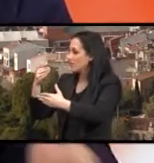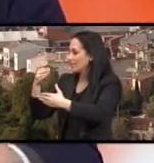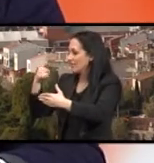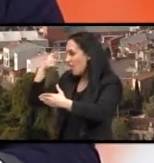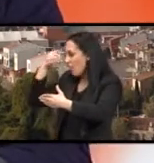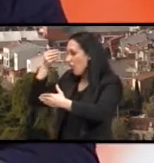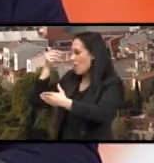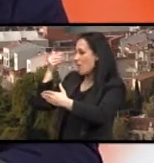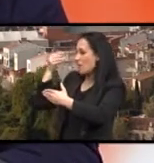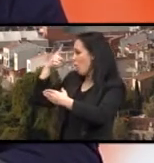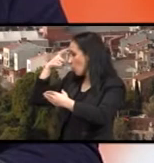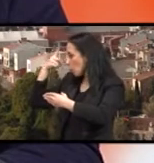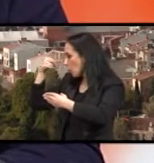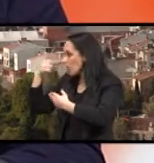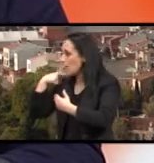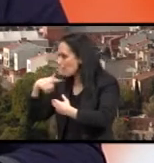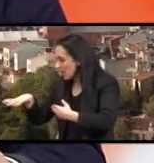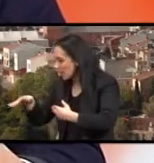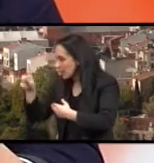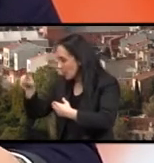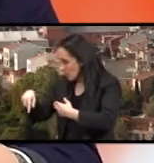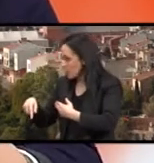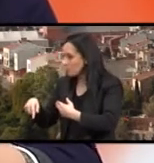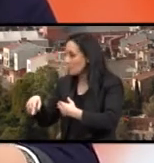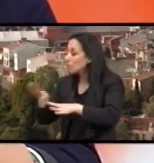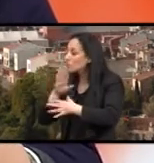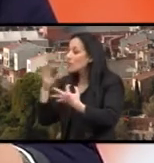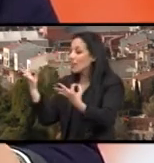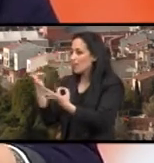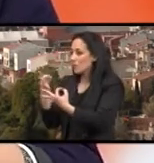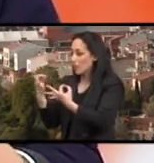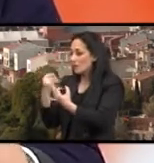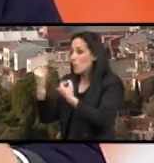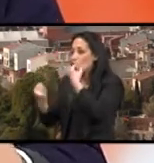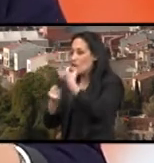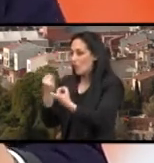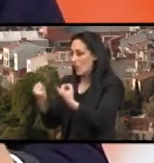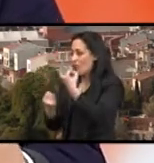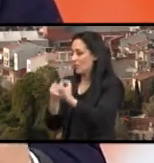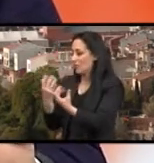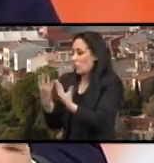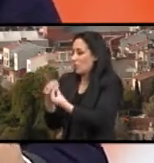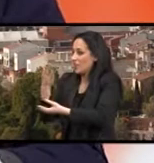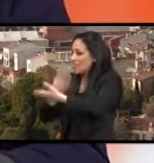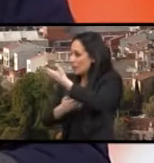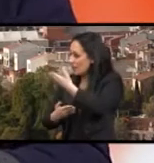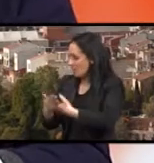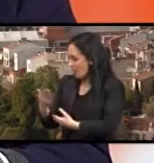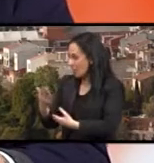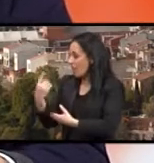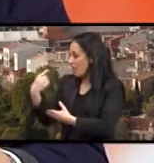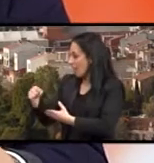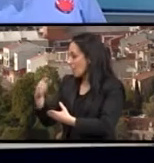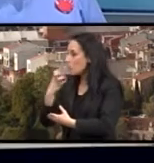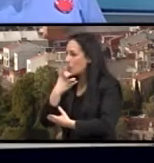tant que ha passat sempre, però el problema que tenim amb les discapacitats és que tot entra dintre la discapacitat. Quan